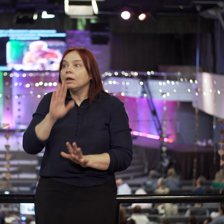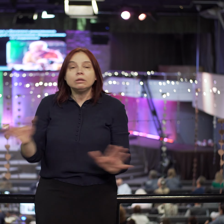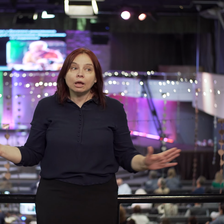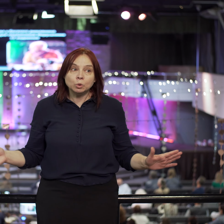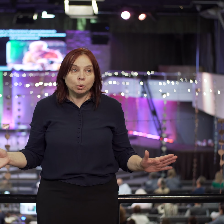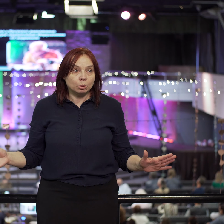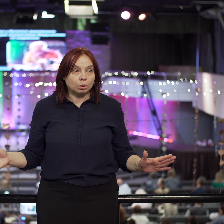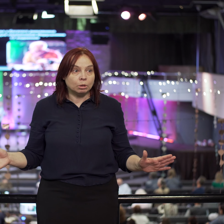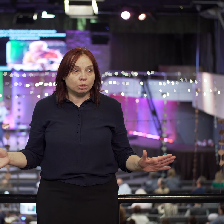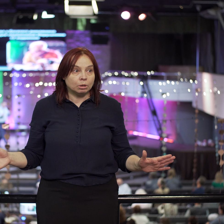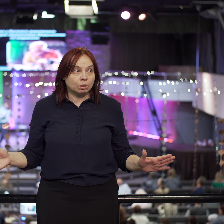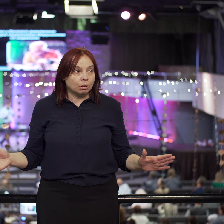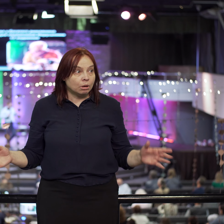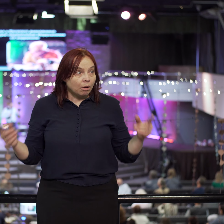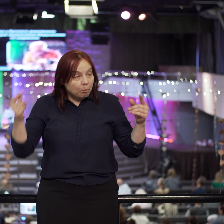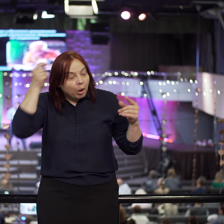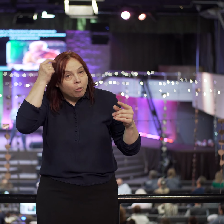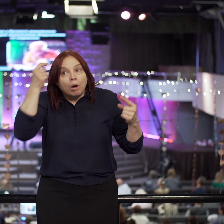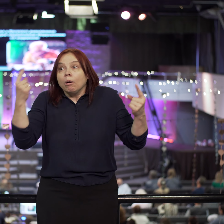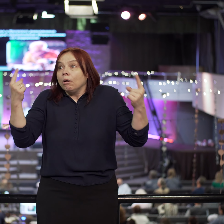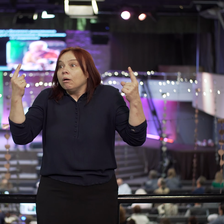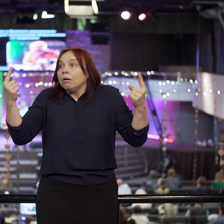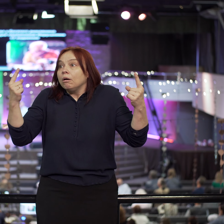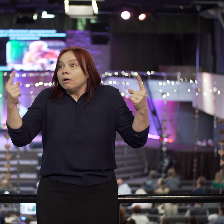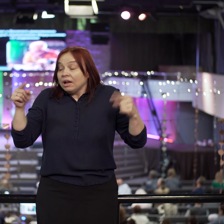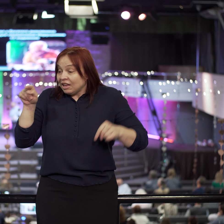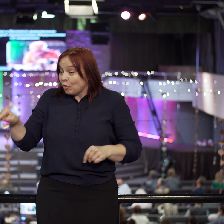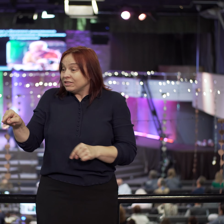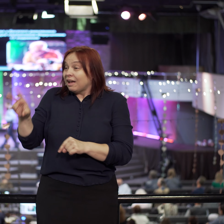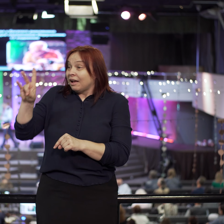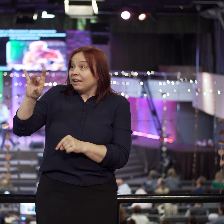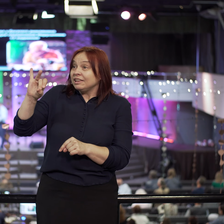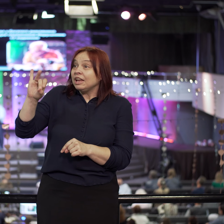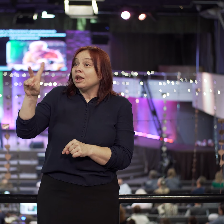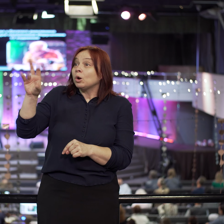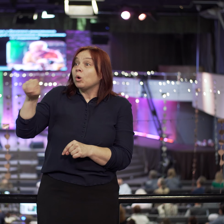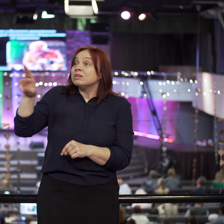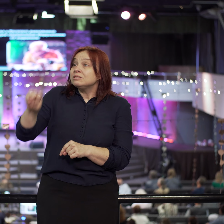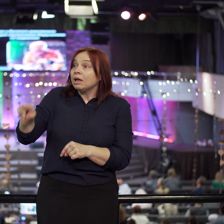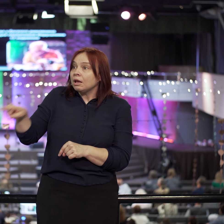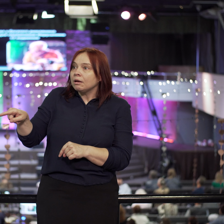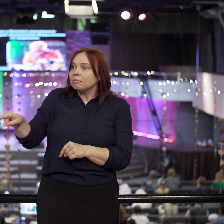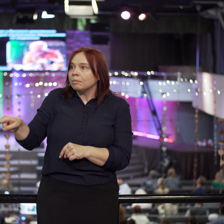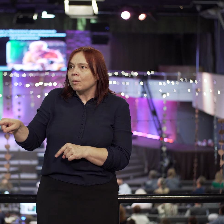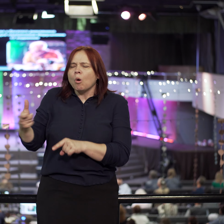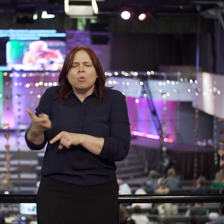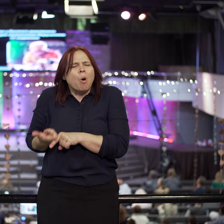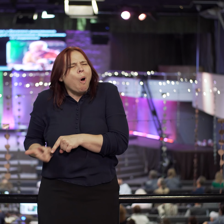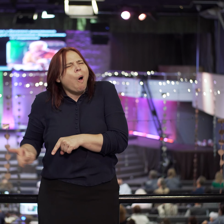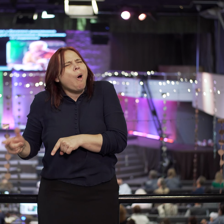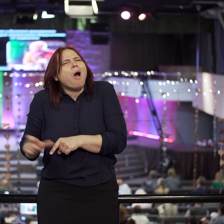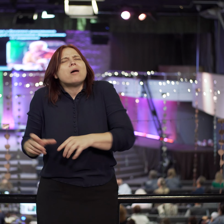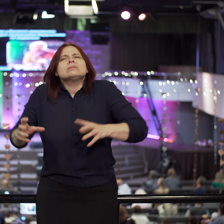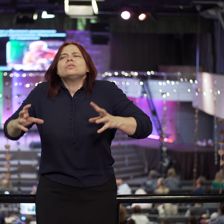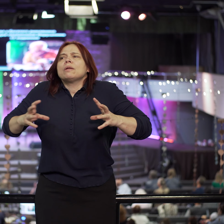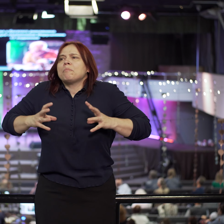ситуация. И Никодим, человек весьма богатый, он